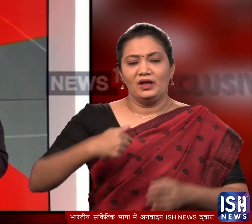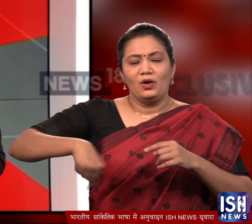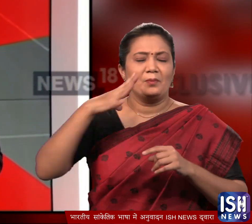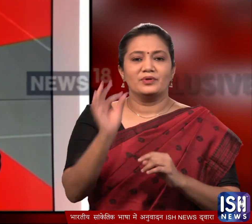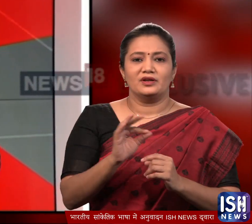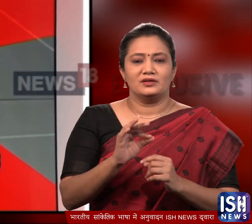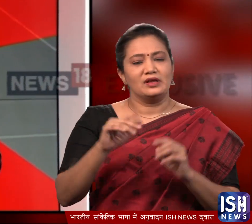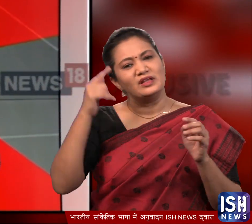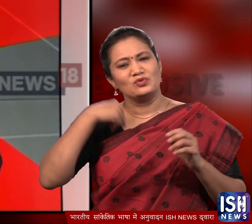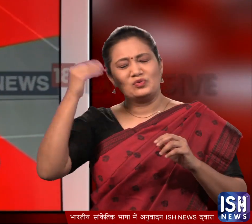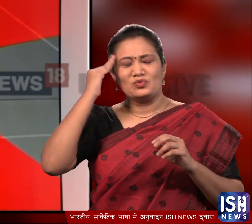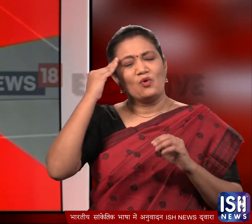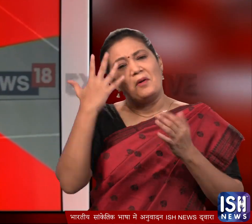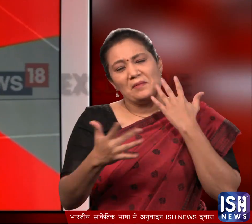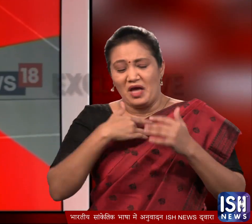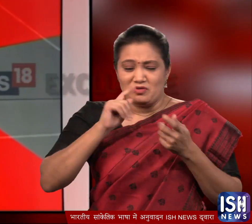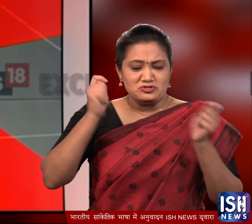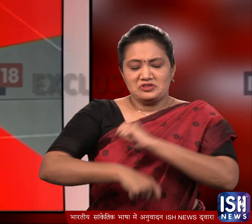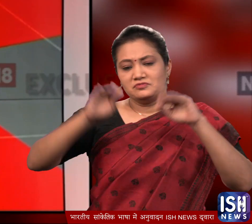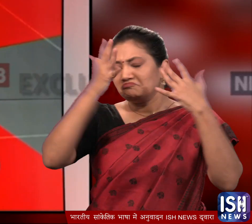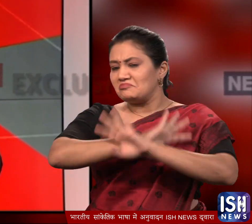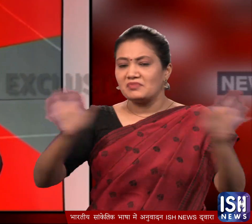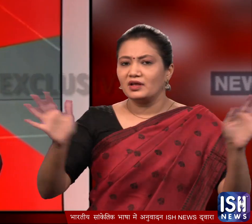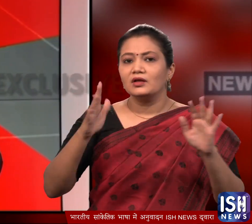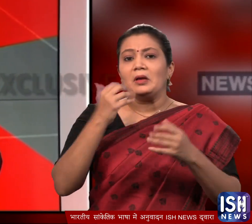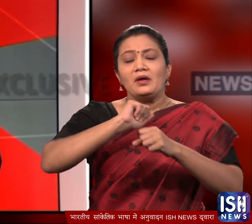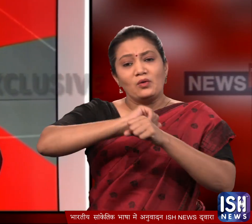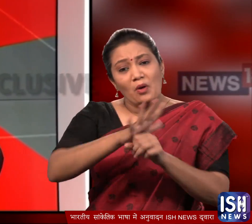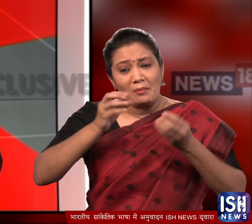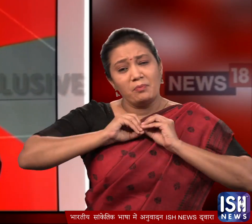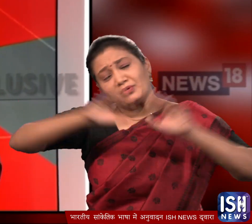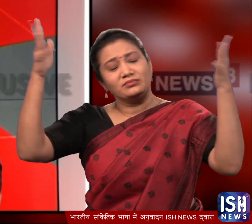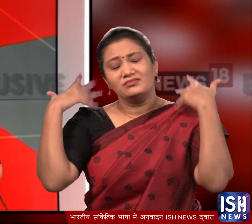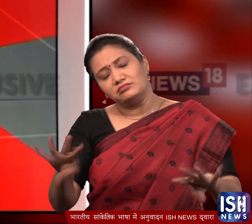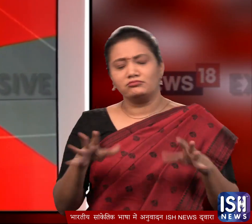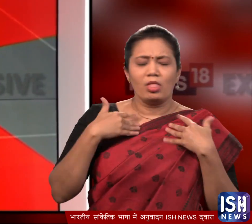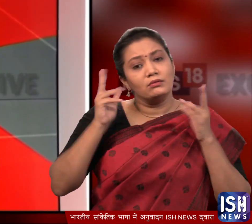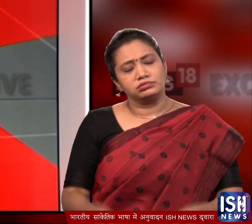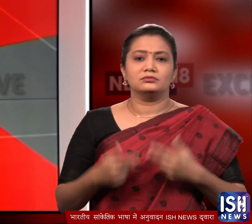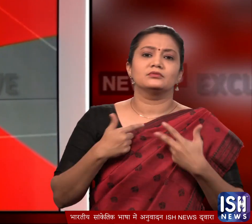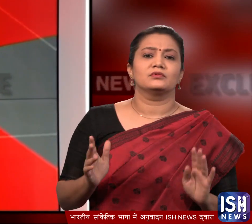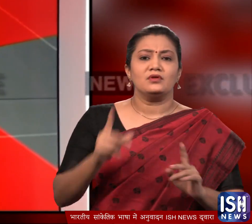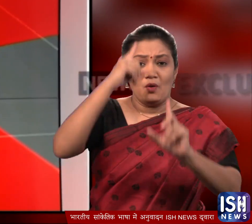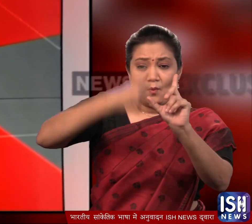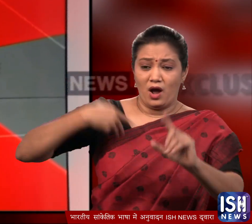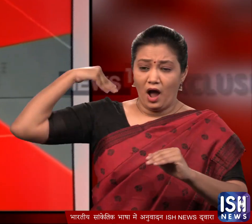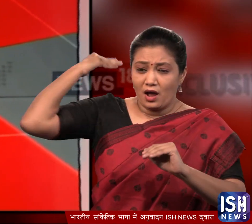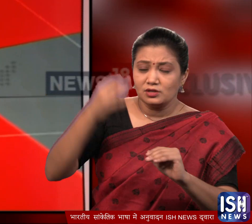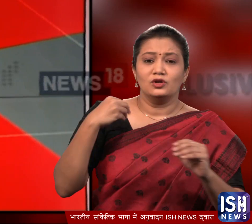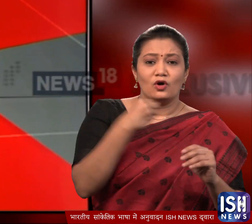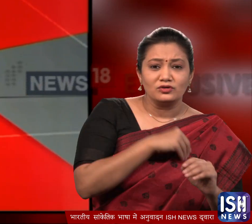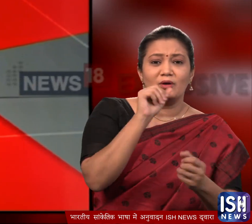की बात है कि हम लोगों ने न सुधरने की शायद कसम खा ली है, चाहे उसकी कीमत हमें महामारी फैलाकर ही क्यों न चुकानी पड़े। 1 साल